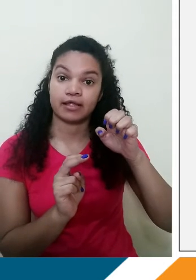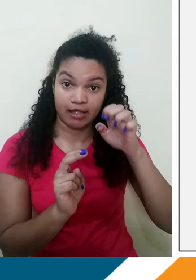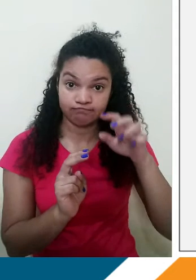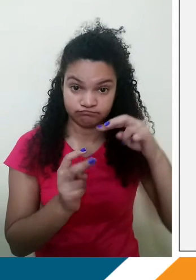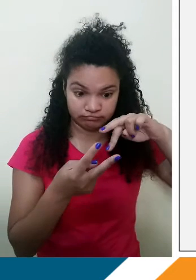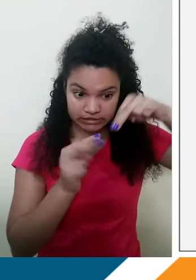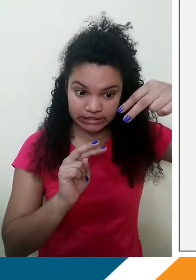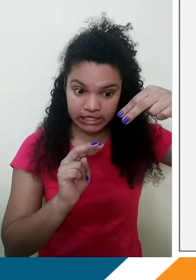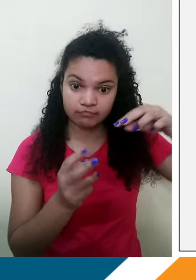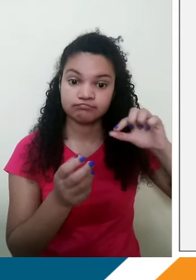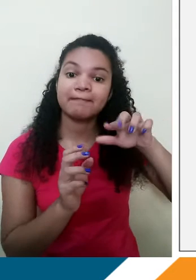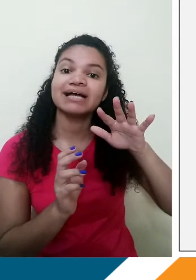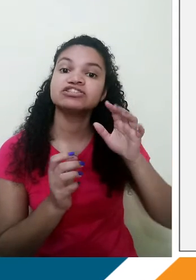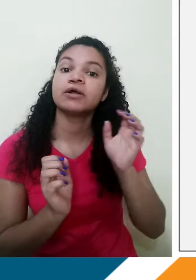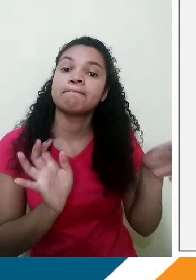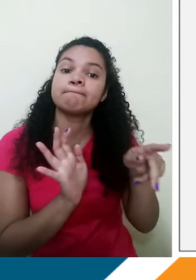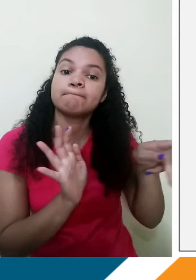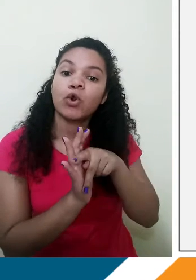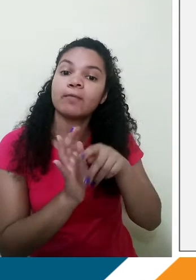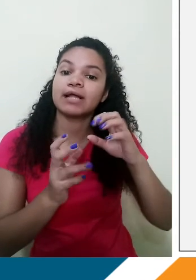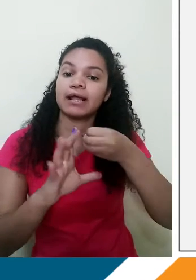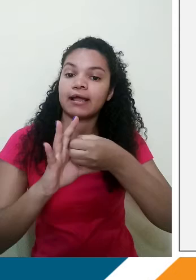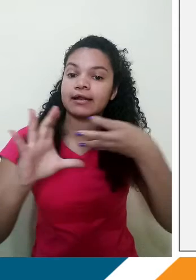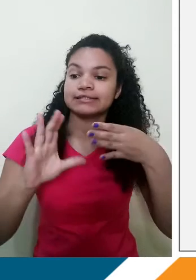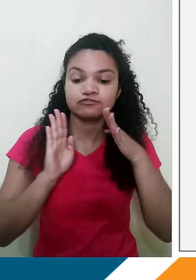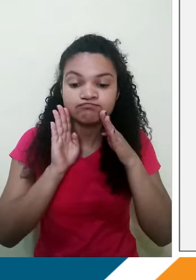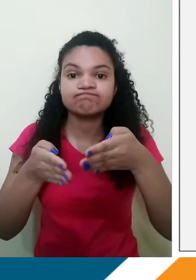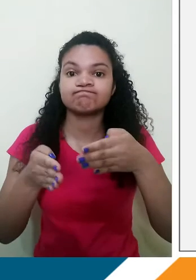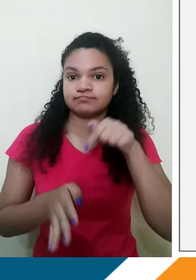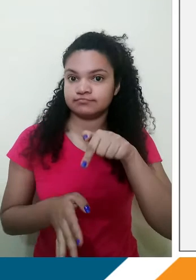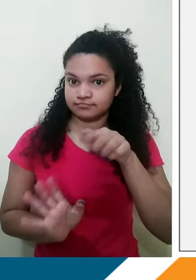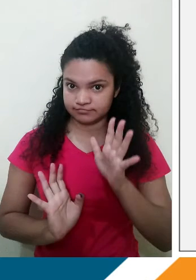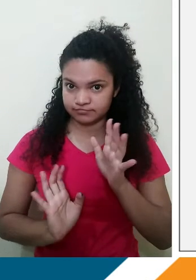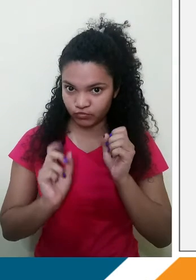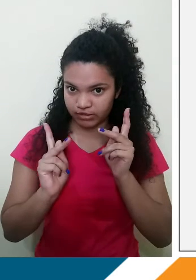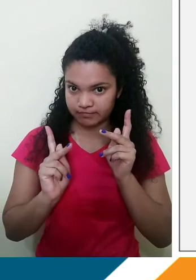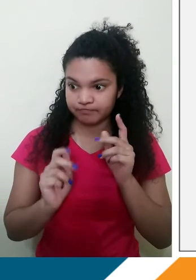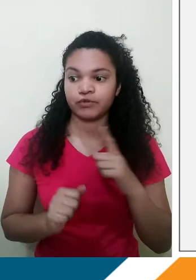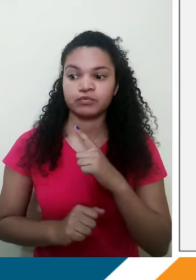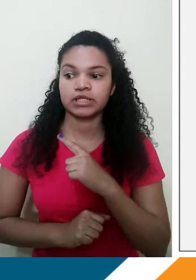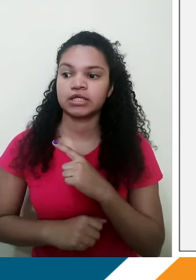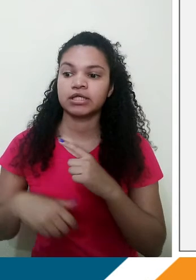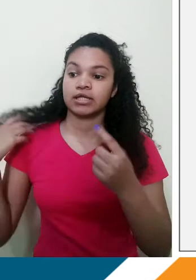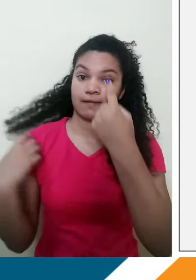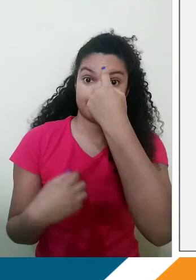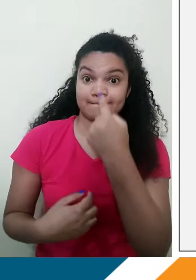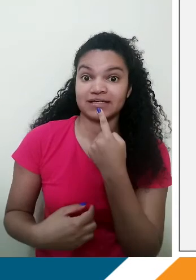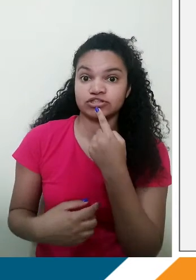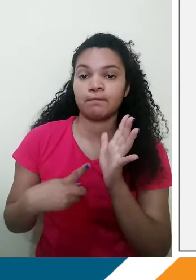característica. Então aqui nessa figura nós temos representados 2 locos, 2 desses